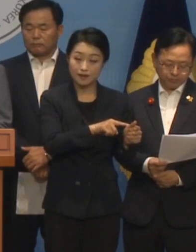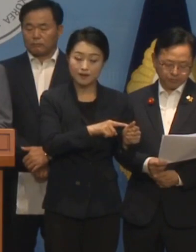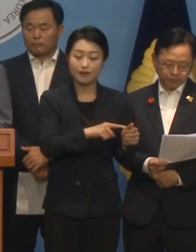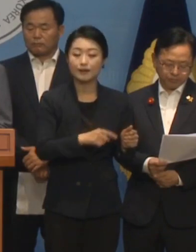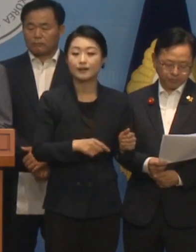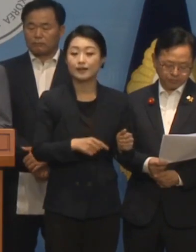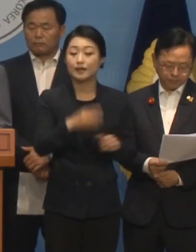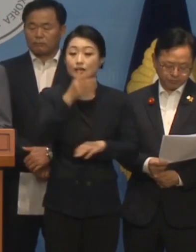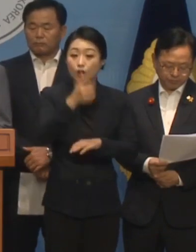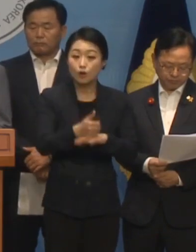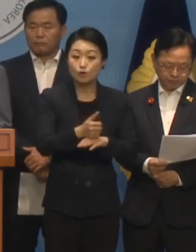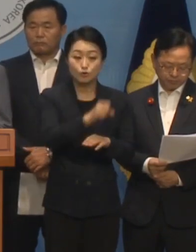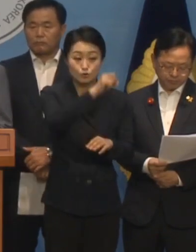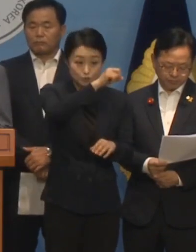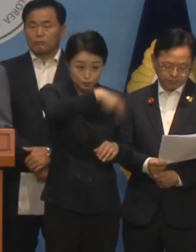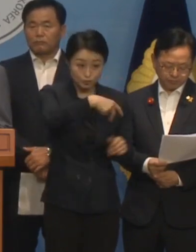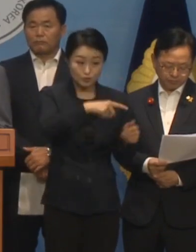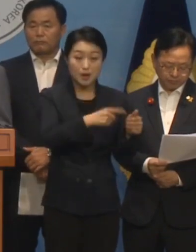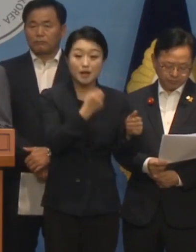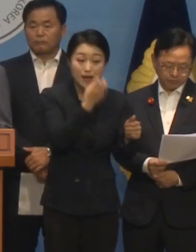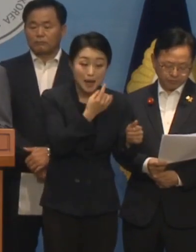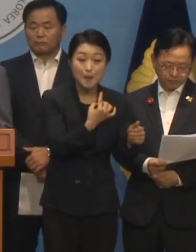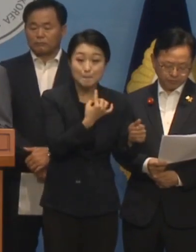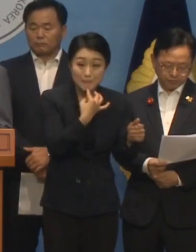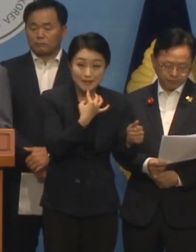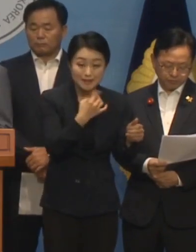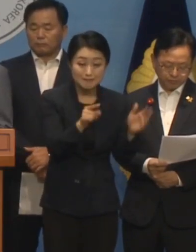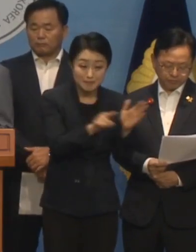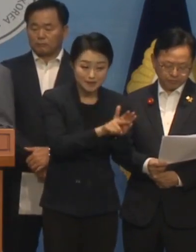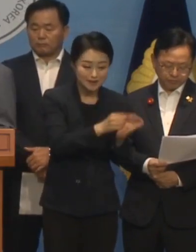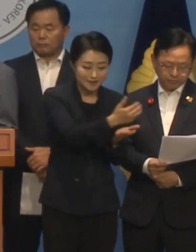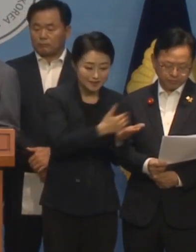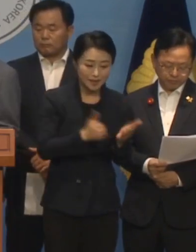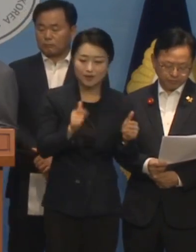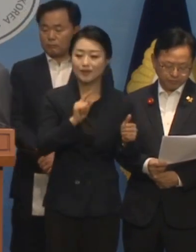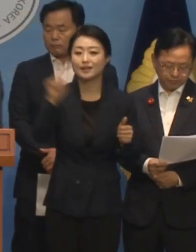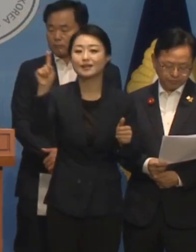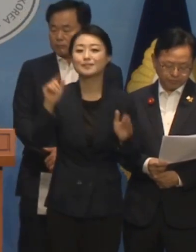건 유동규밖에 없었기 때문입니다.